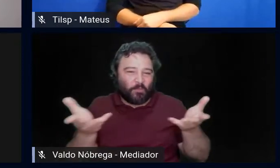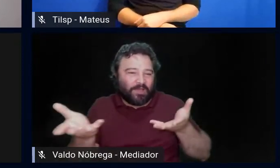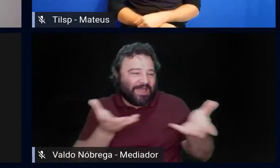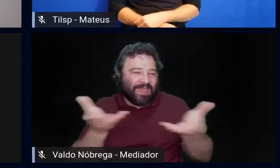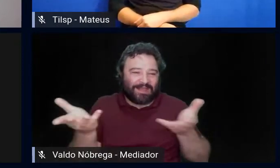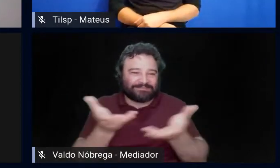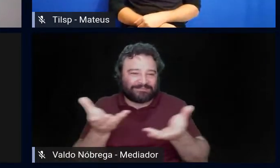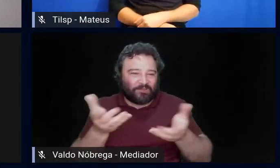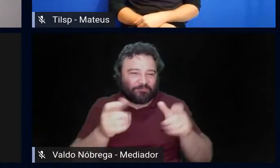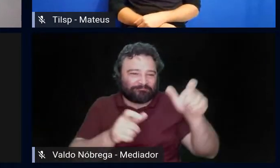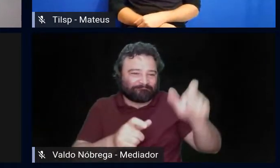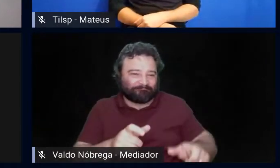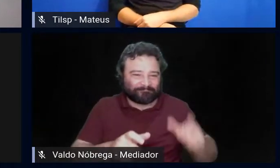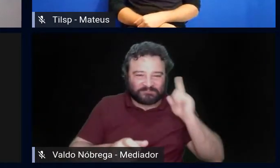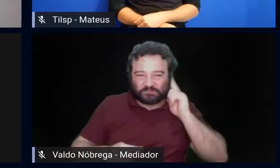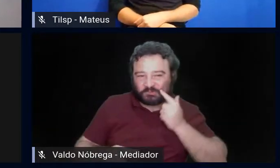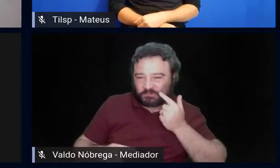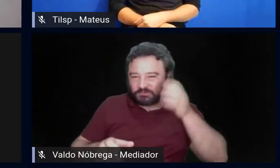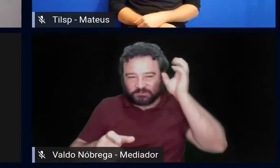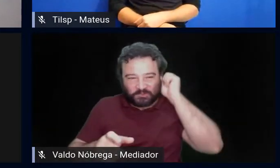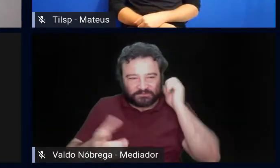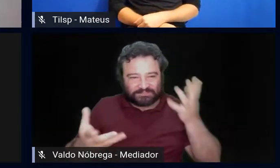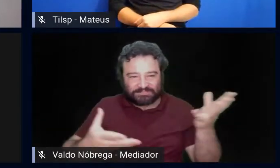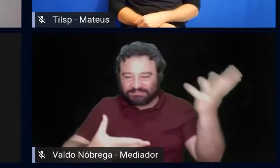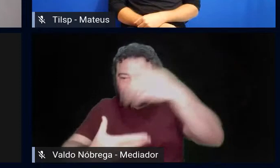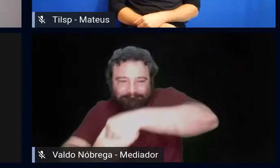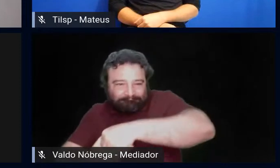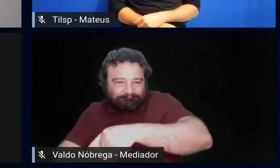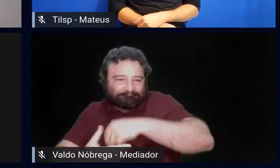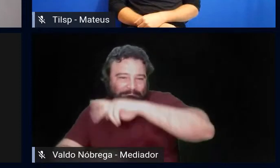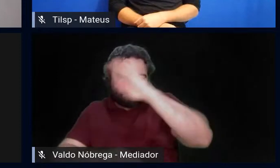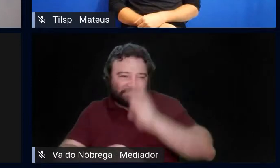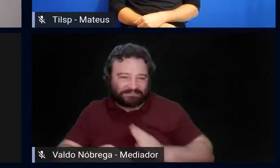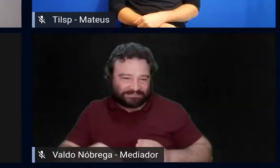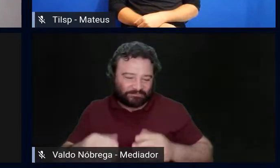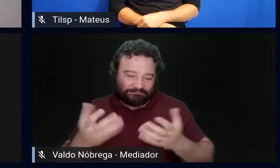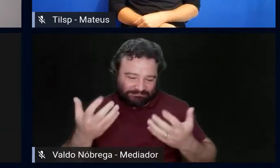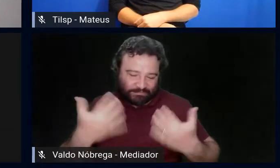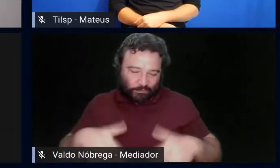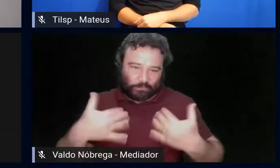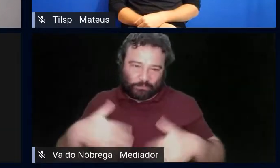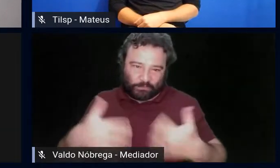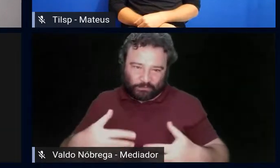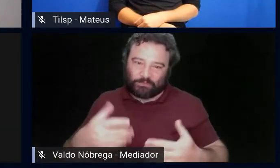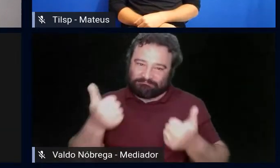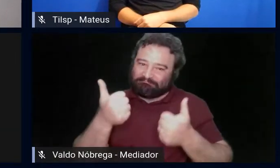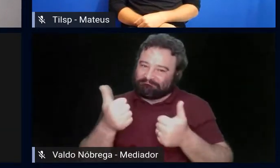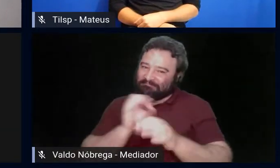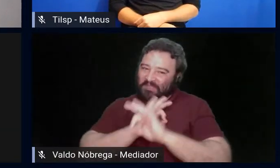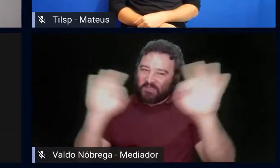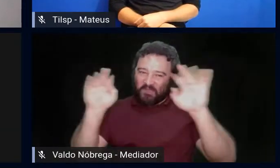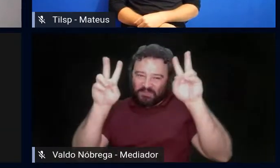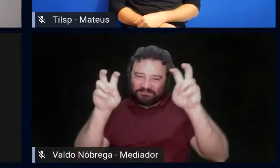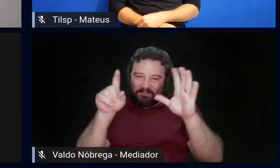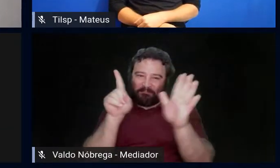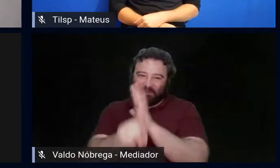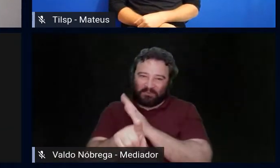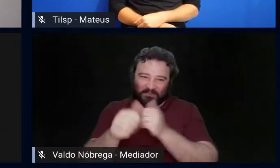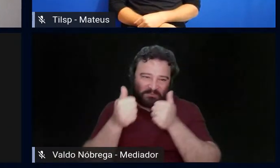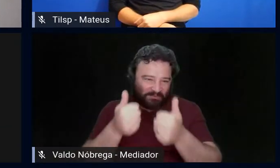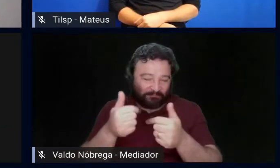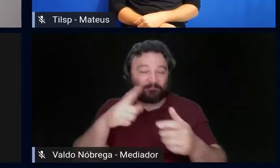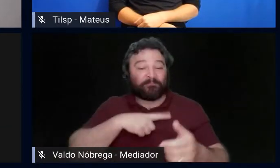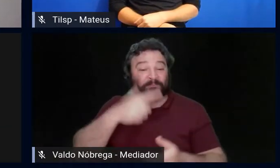não contemplam os refugiados. Então são relação de surdos ouvintes que estão inseridos no Brasil.